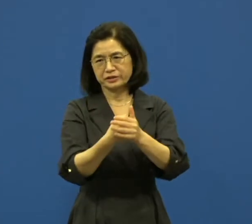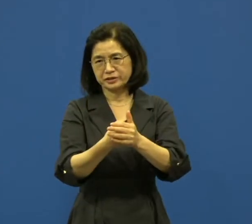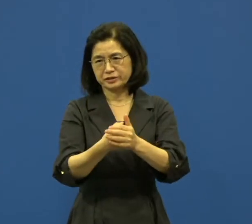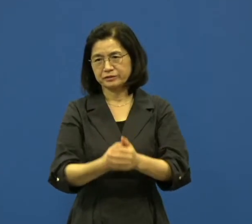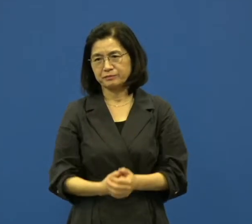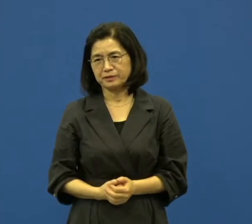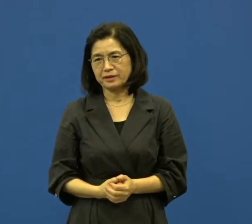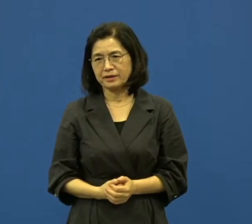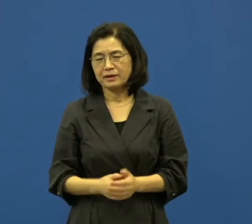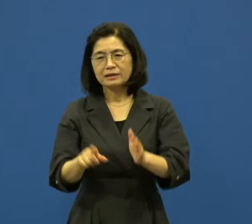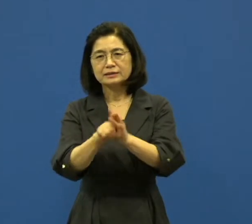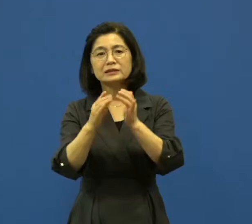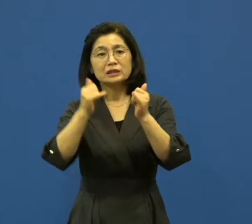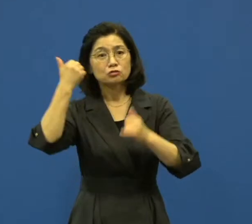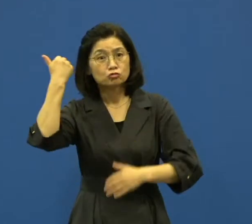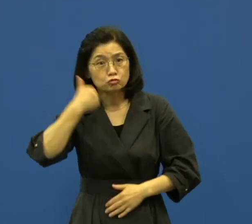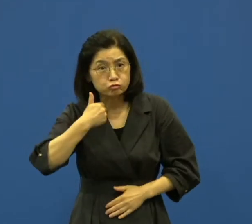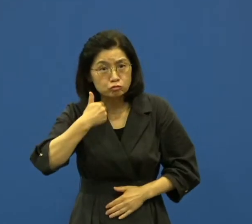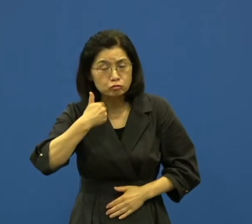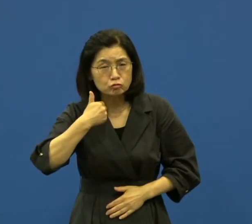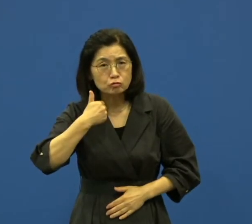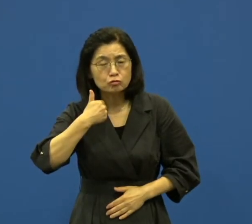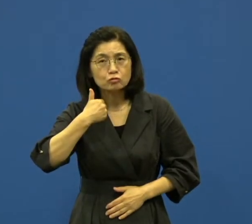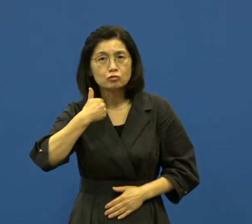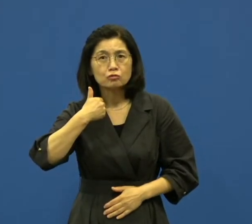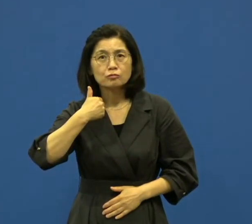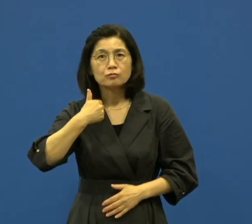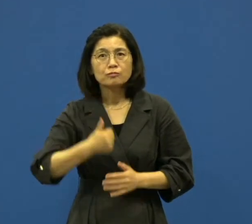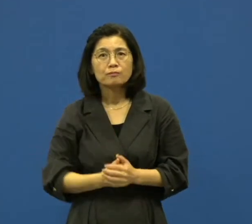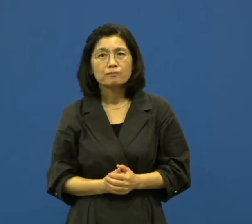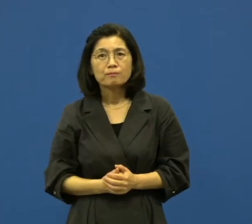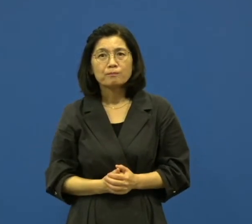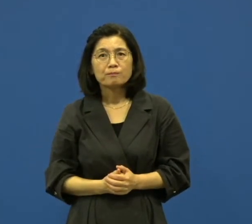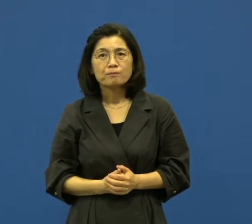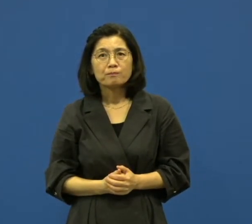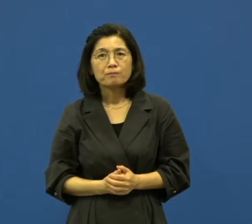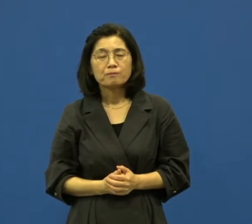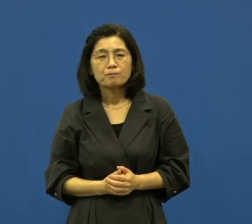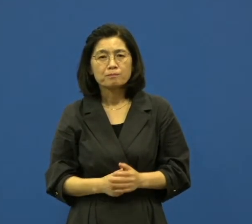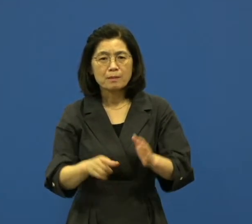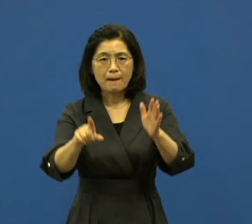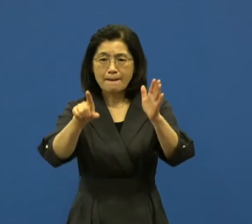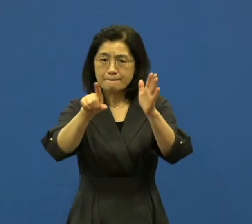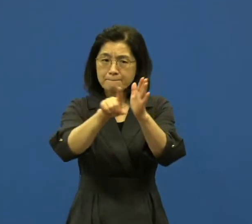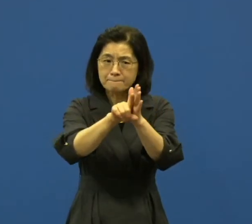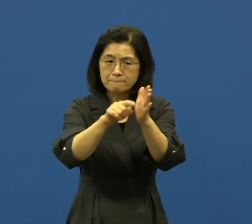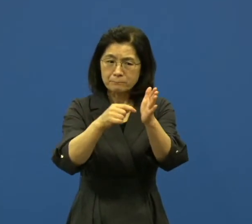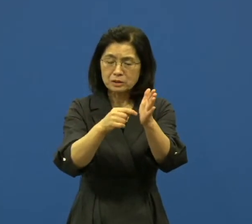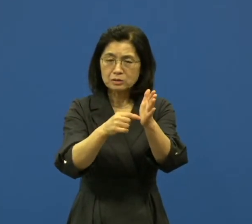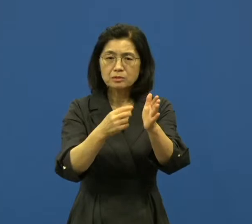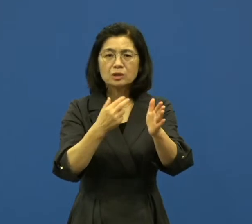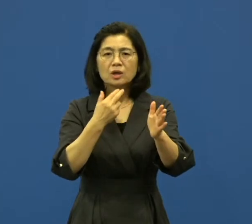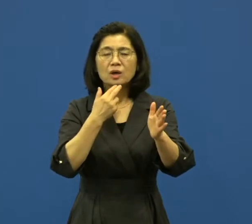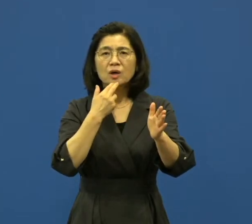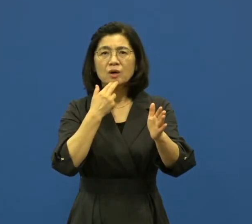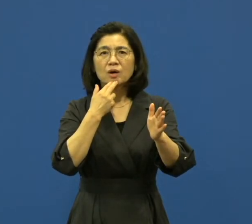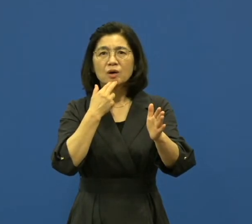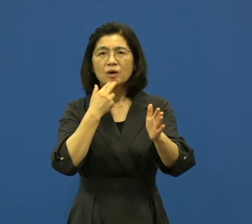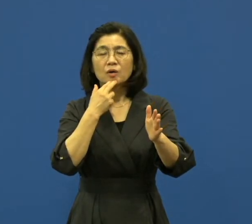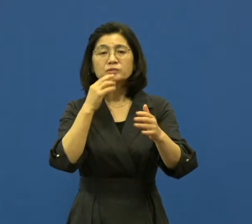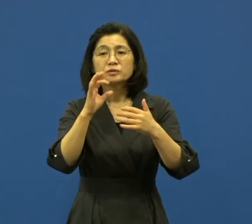자, 여러분, 신자는 누구입니까? 믿음을 빼면 이런 신자라는 그 말 자체가 믿는 자라는 것이죠.